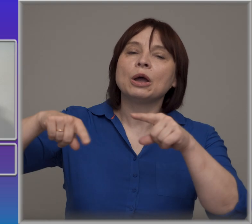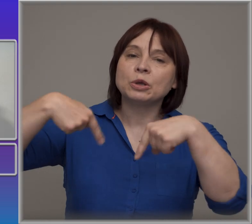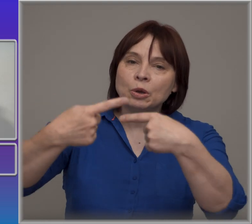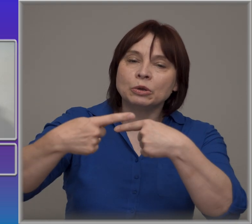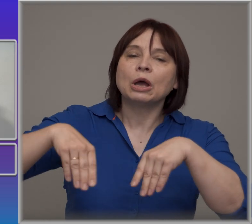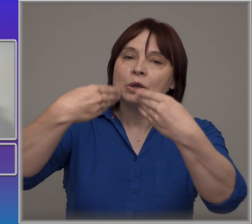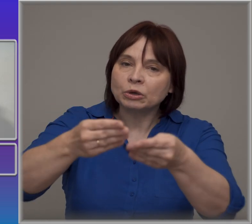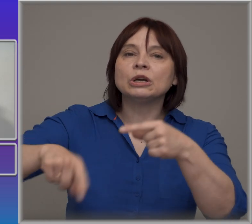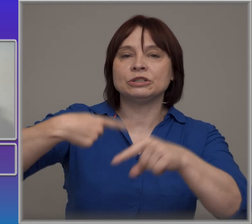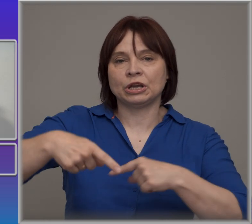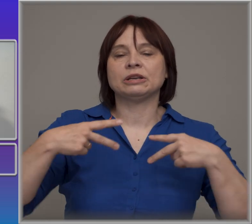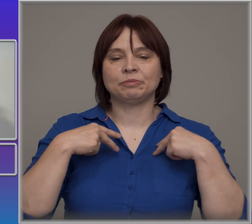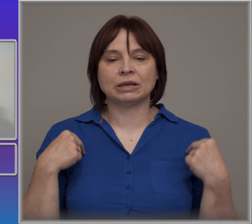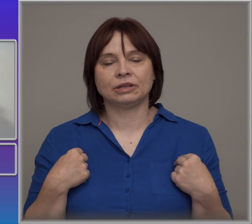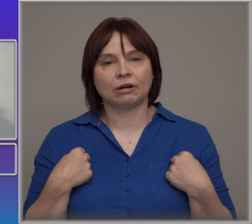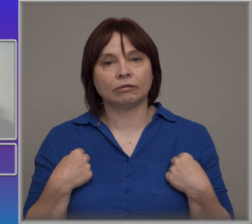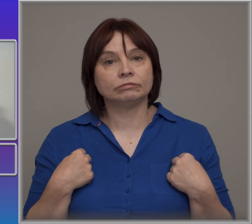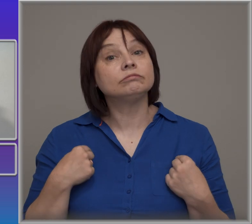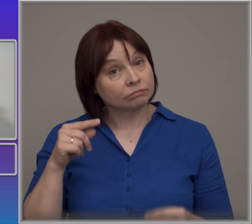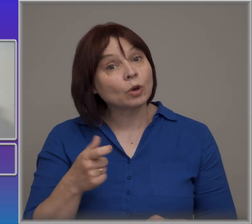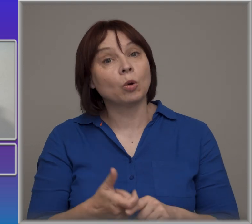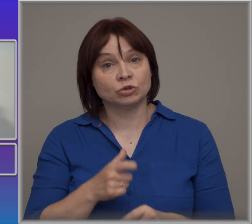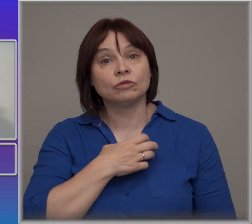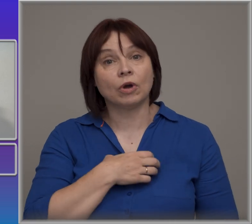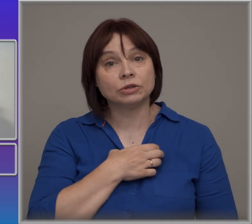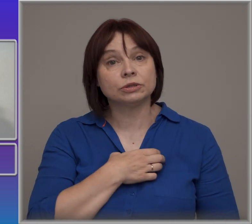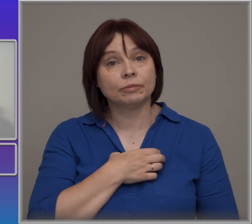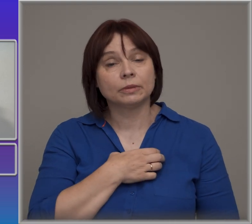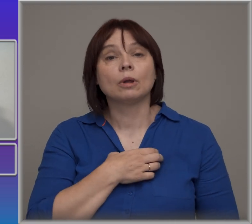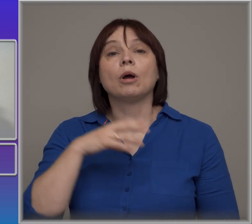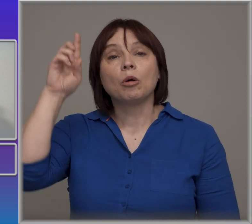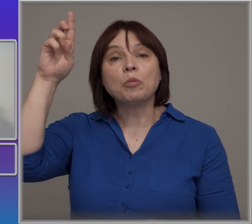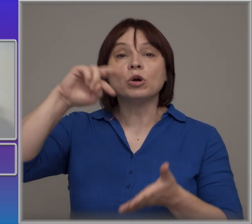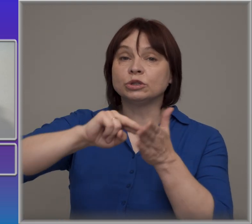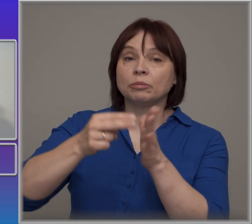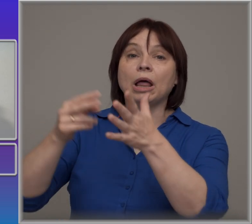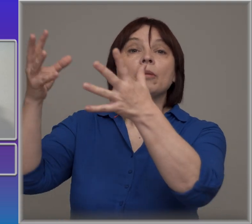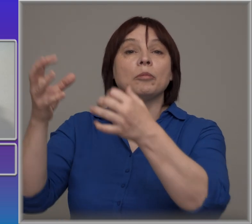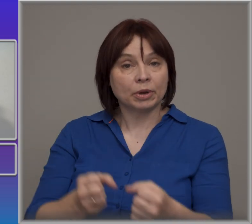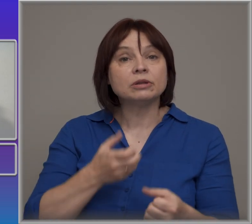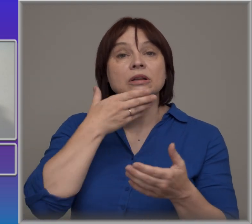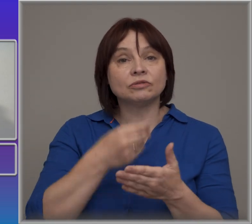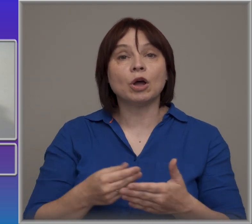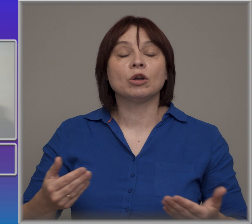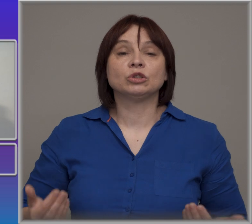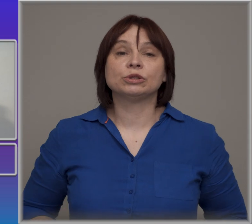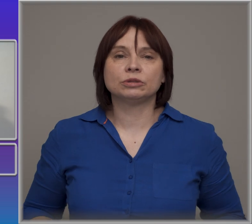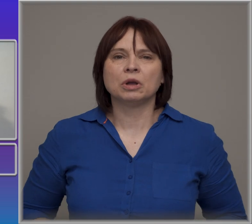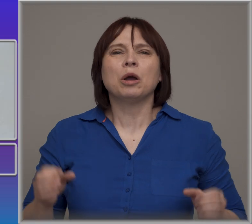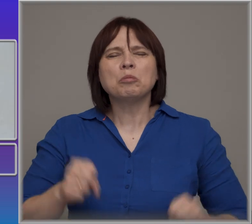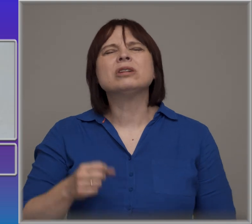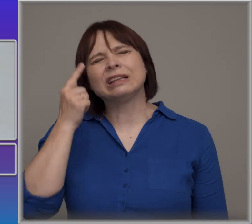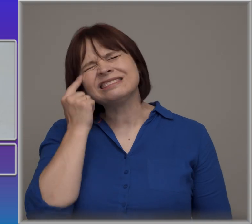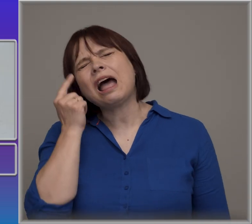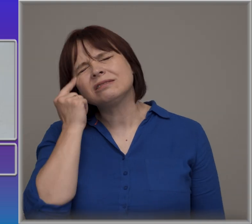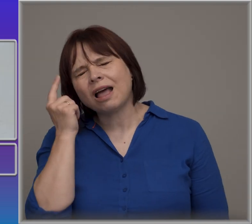Аминь. Действительно, очень важно, что принять Божью волю в своей жизни. Аминь, да. Потому что ты можешь ее знать, понимать,